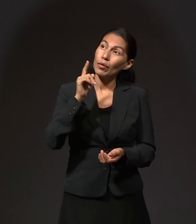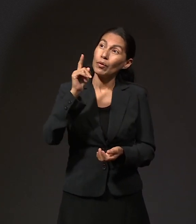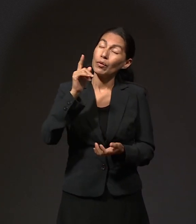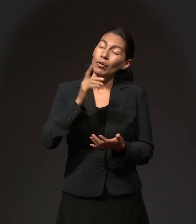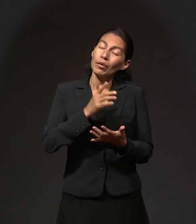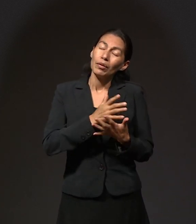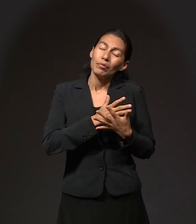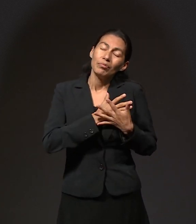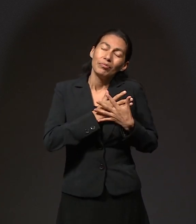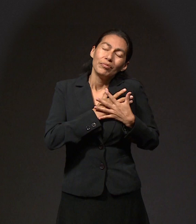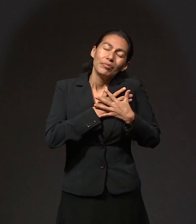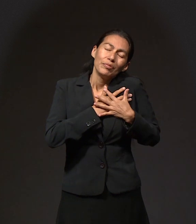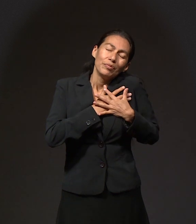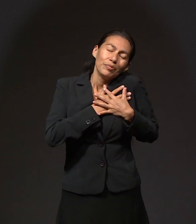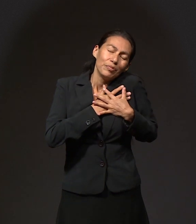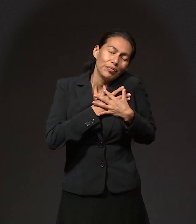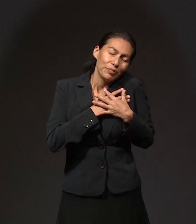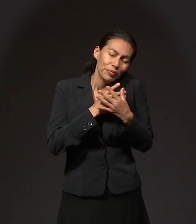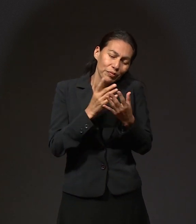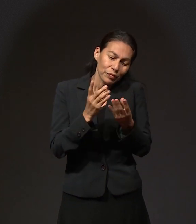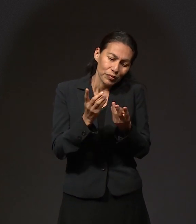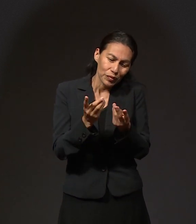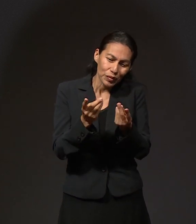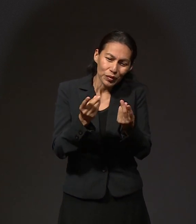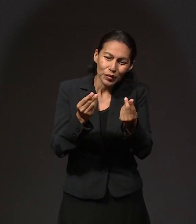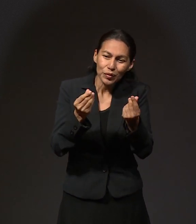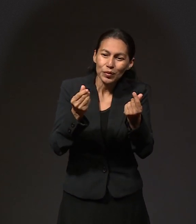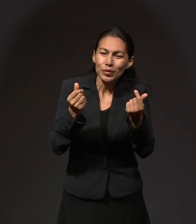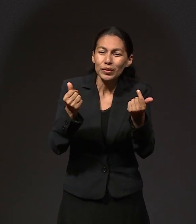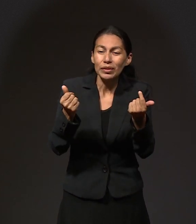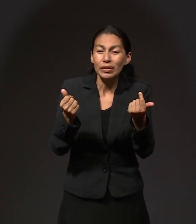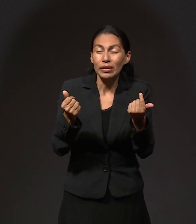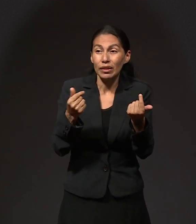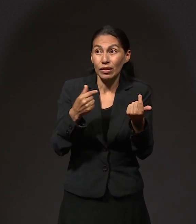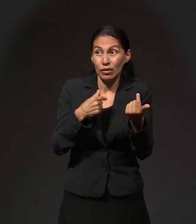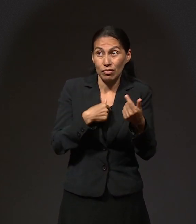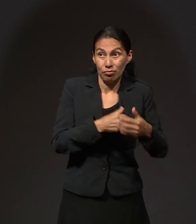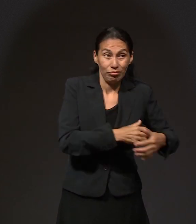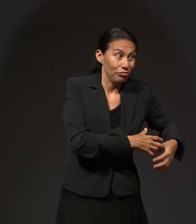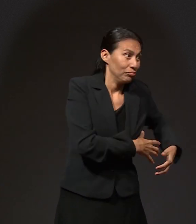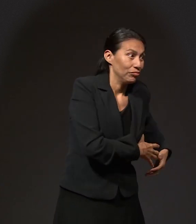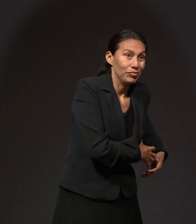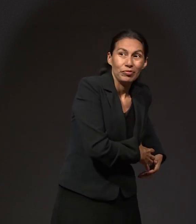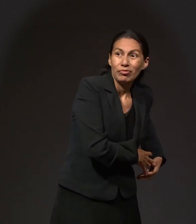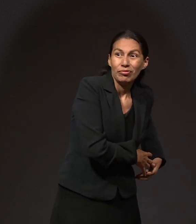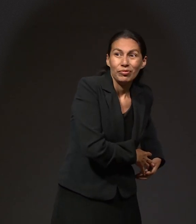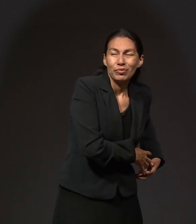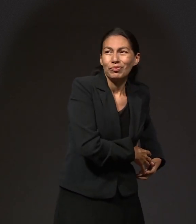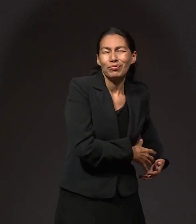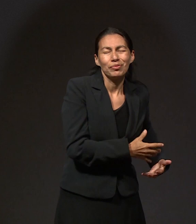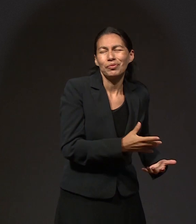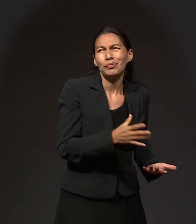Dios es tan grande tu amor Que no lo puedo olvidar